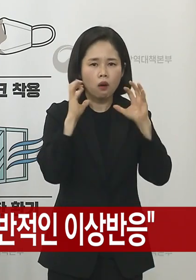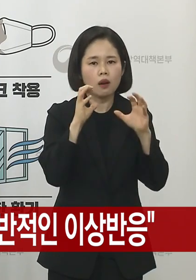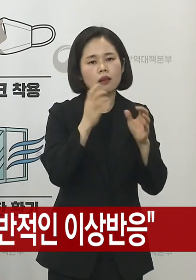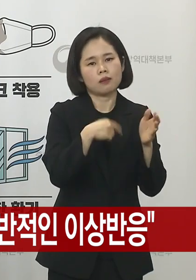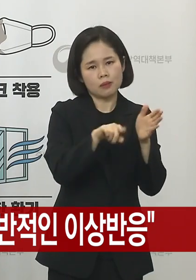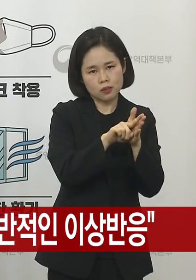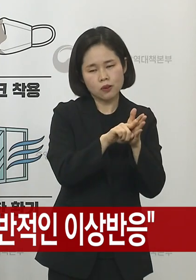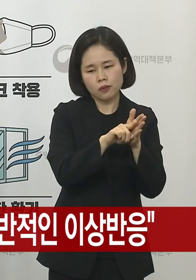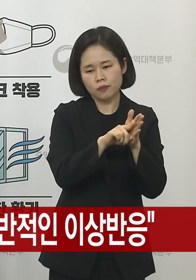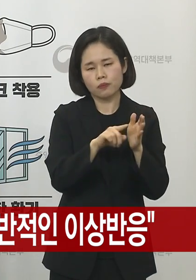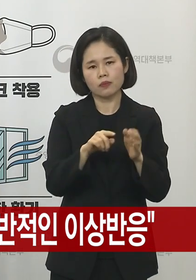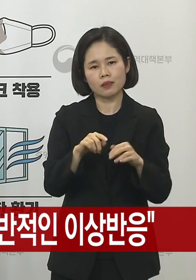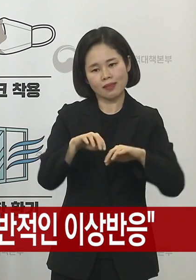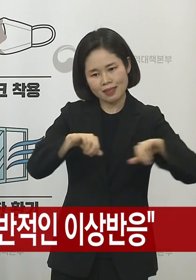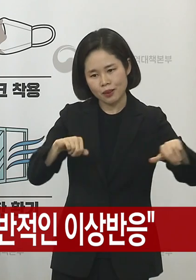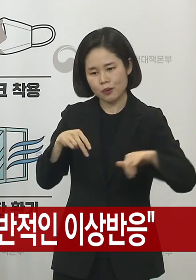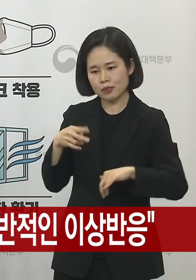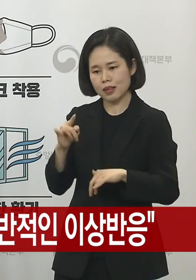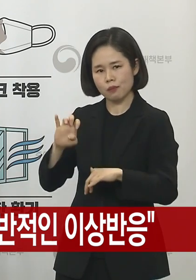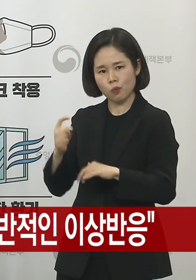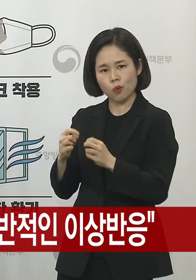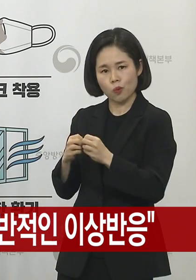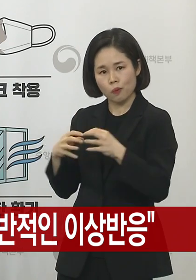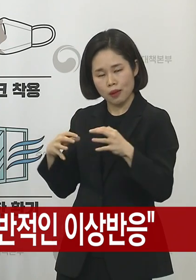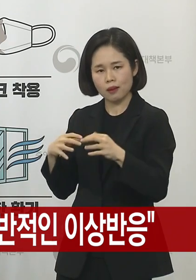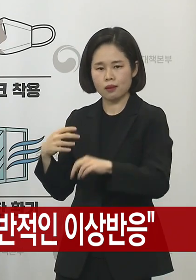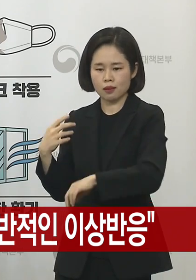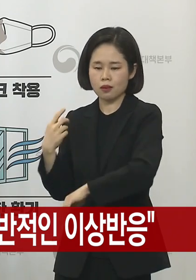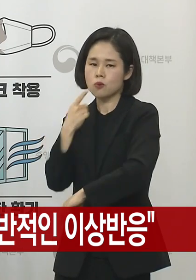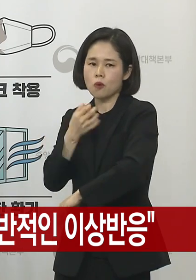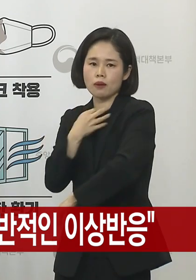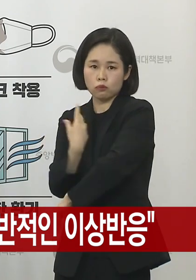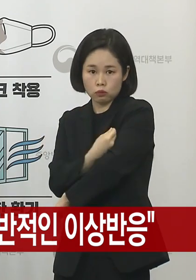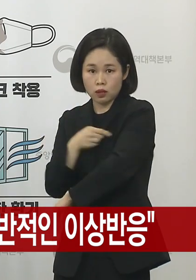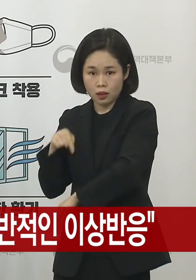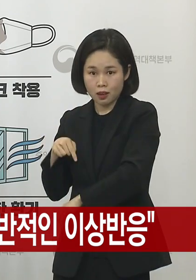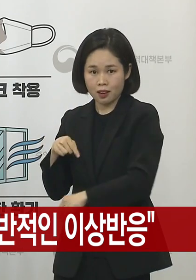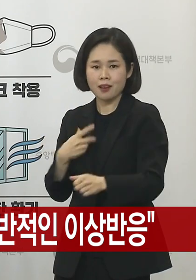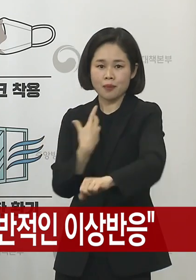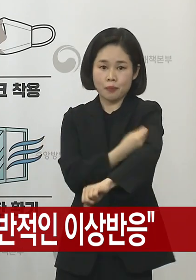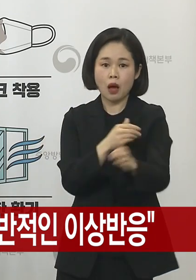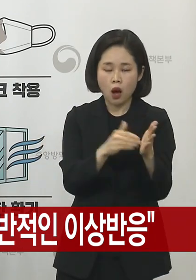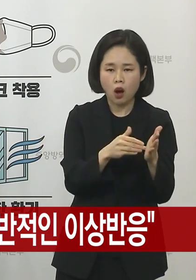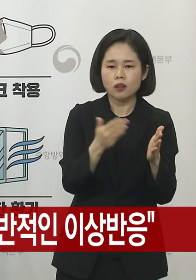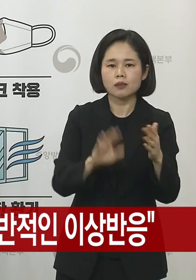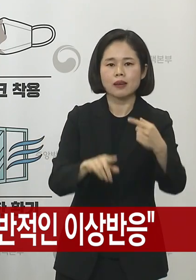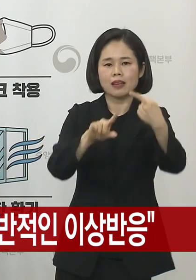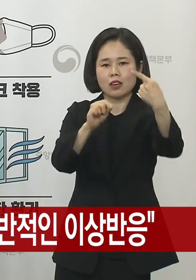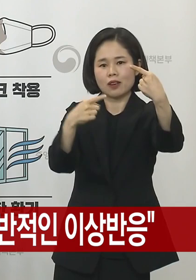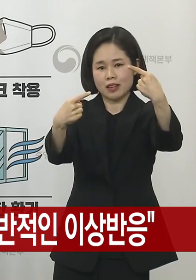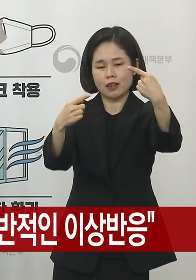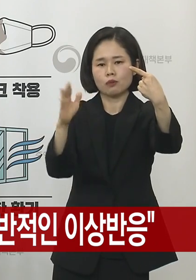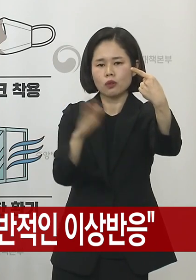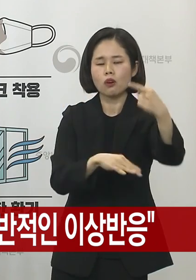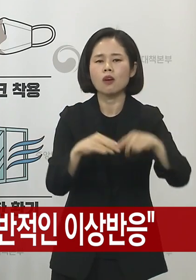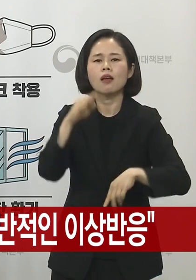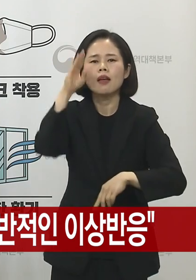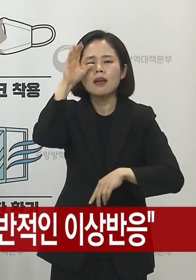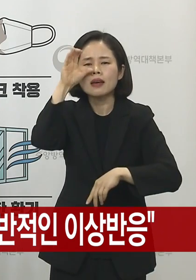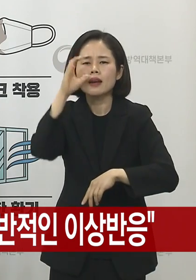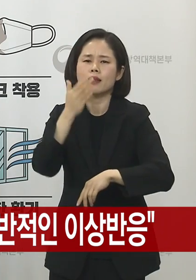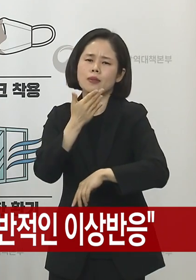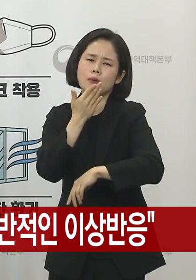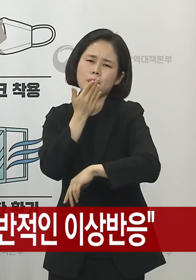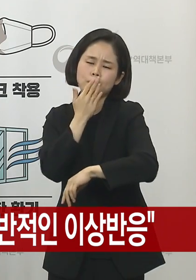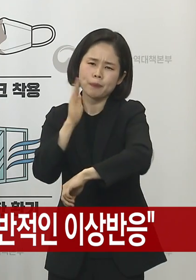위해서 별도로 도입된 세포배양 인플루엔자 백신의 경우 1월 1일부터 접종 대상을 일반적인 계란 알레르기가